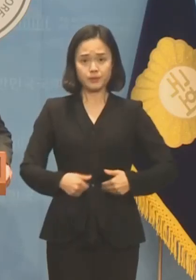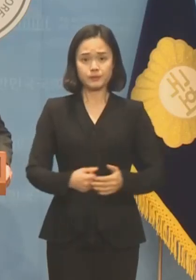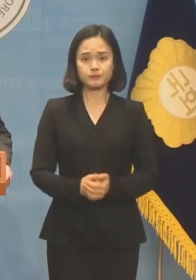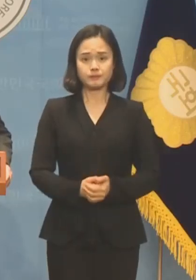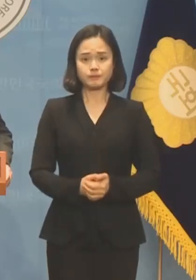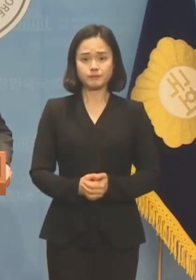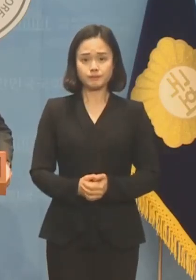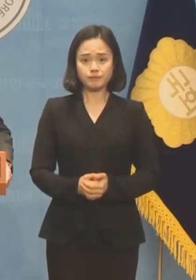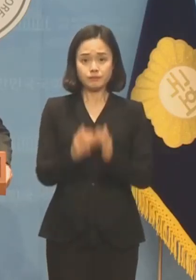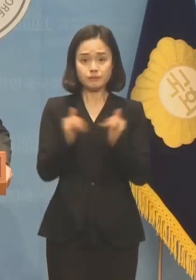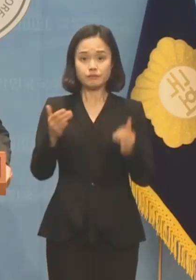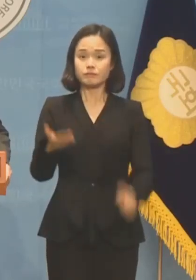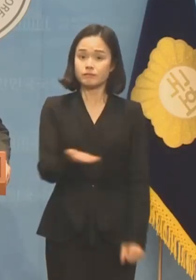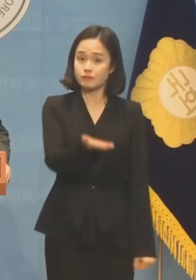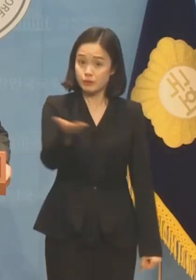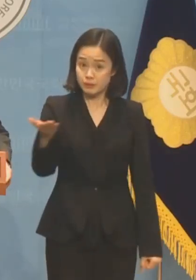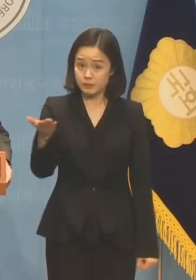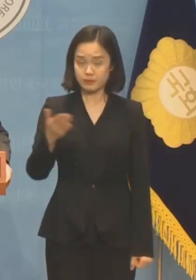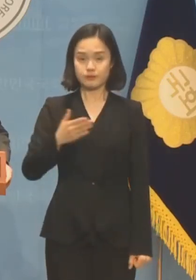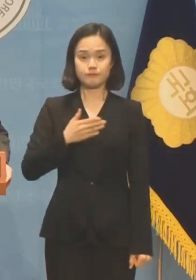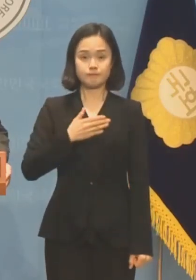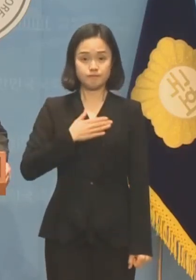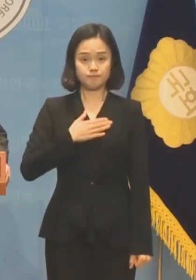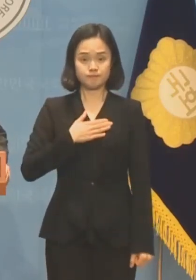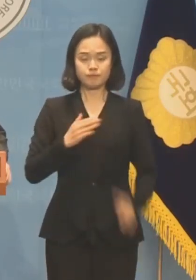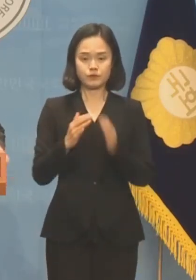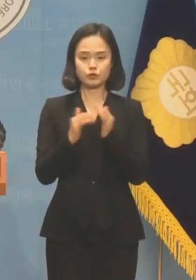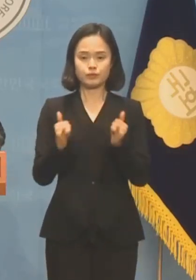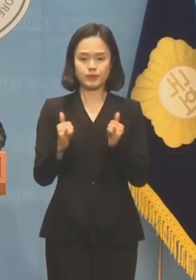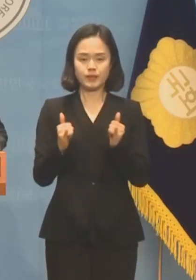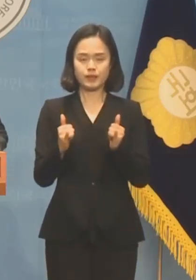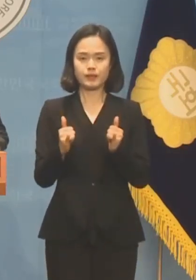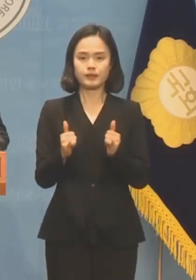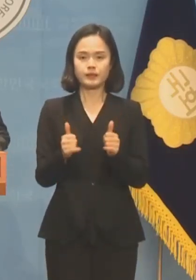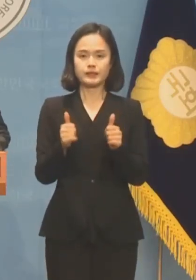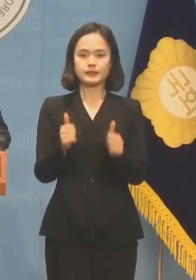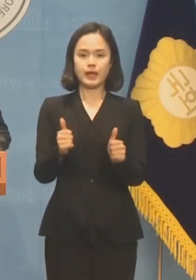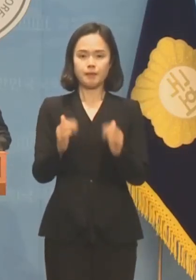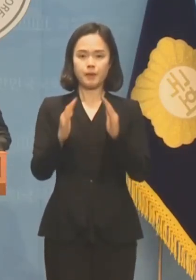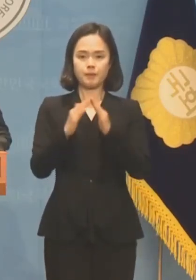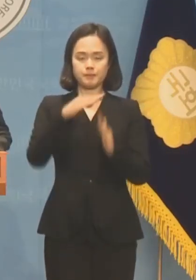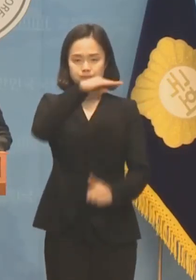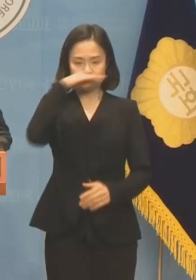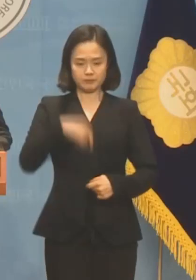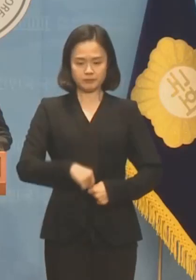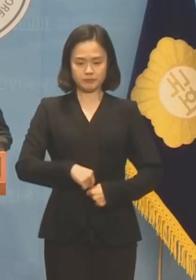윤상현 국민의 사법 정의를 수호하기 위해서 끝까지 진실을